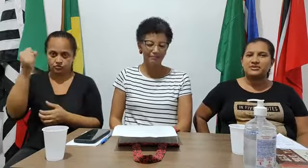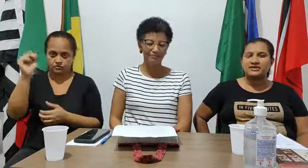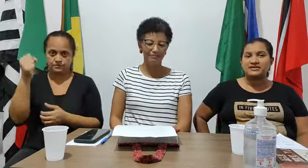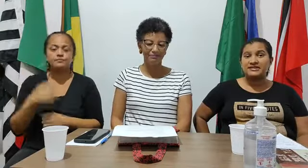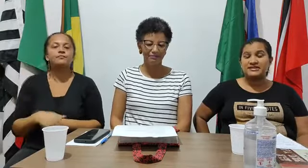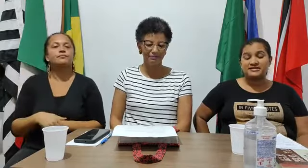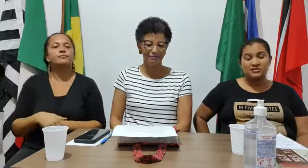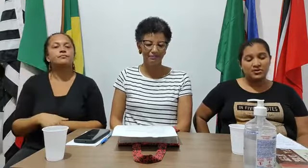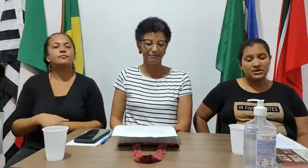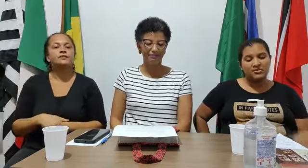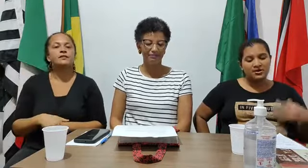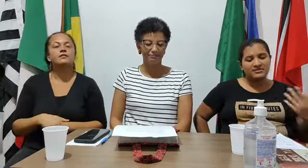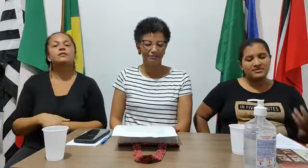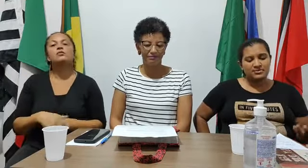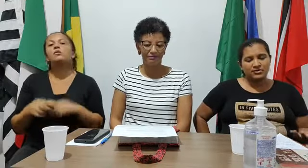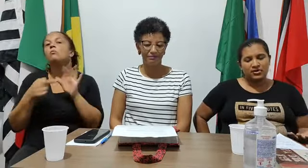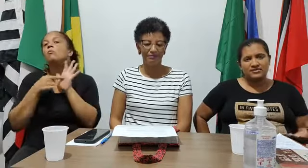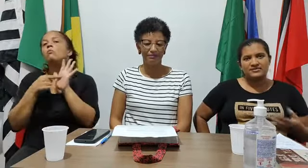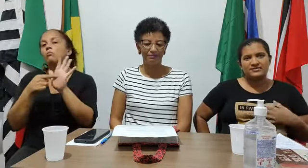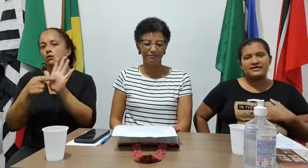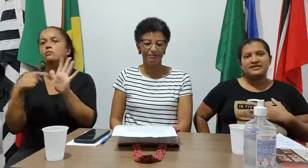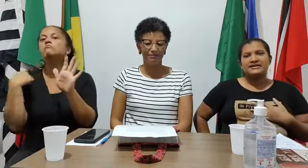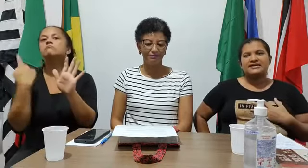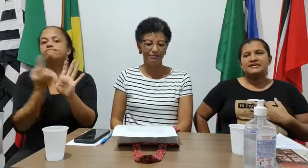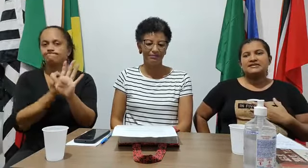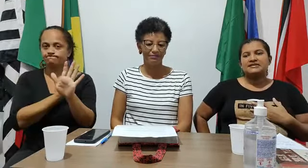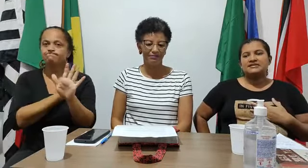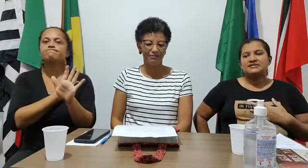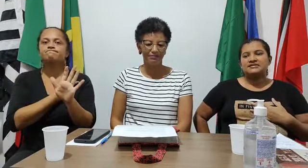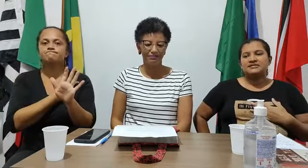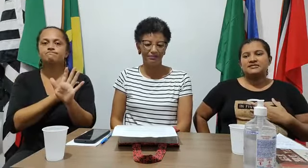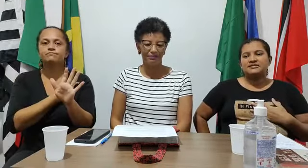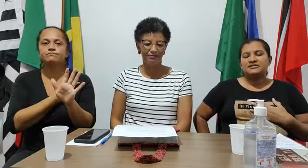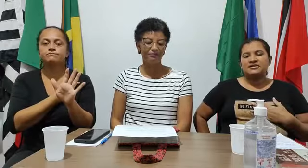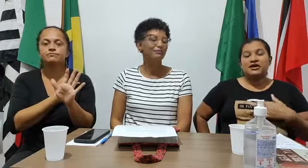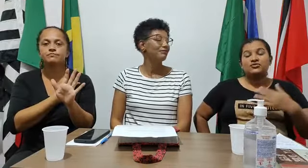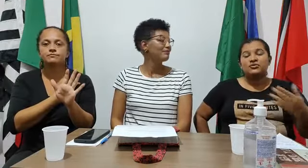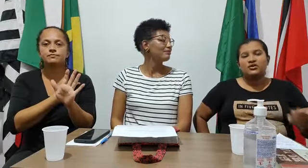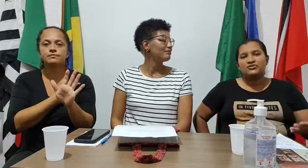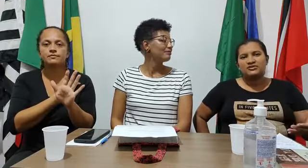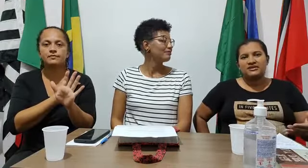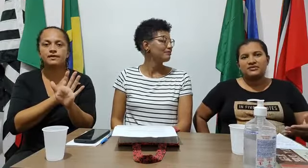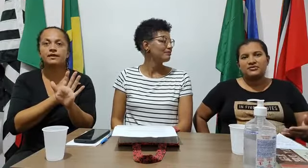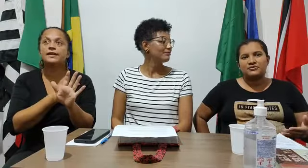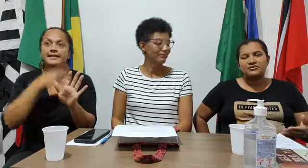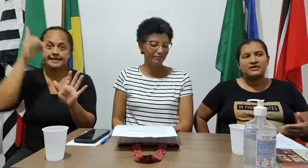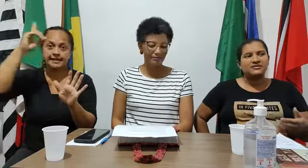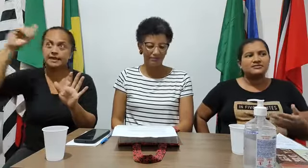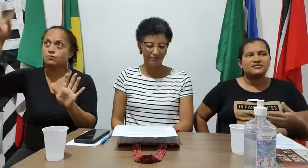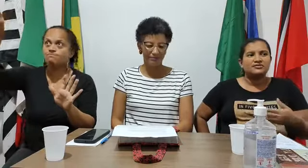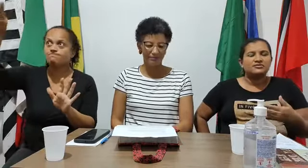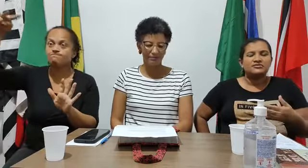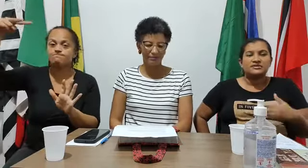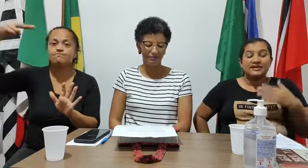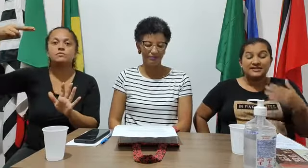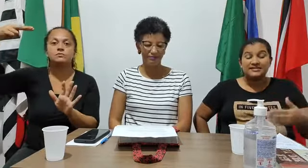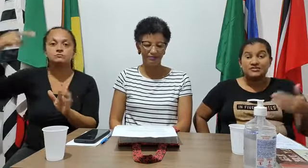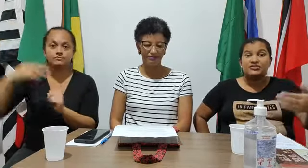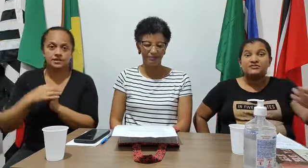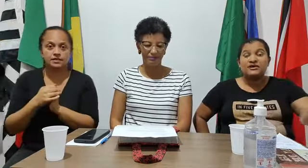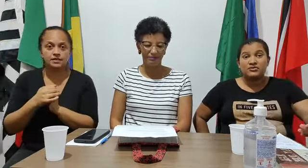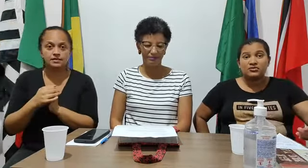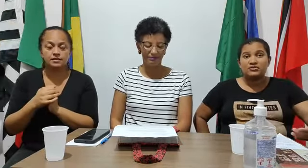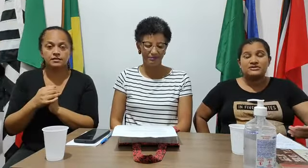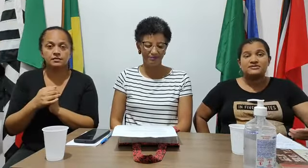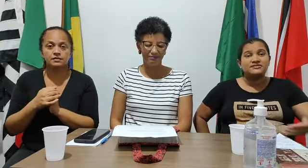né? Porque ele mostra para nós que aos olhos de Deus, não, em questão